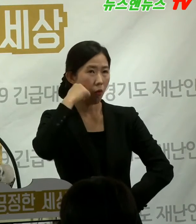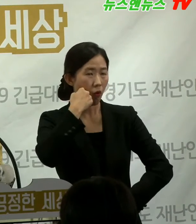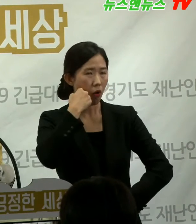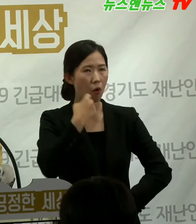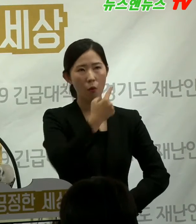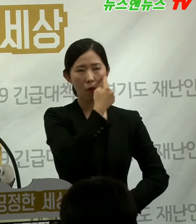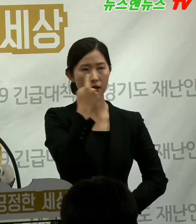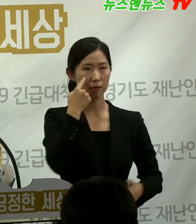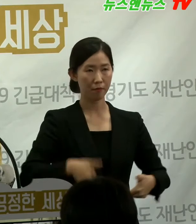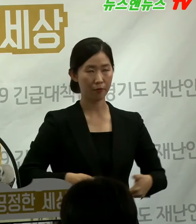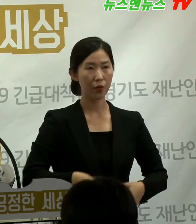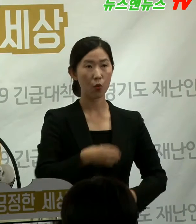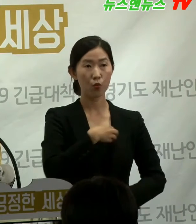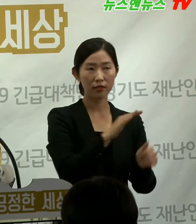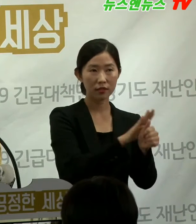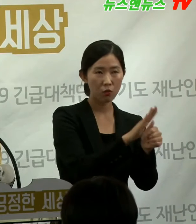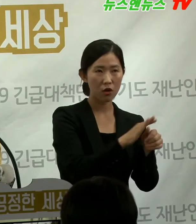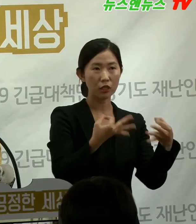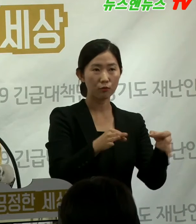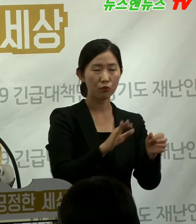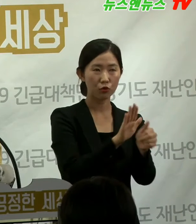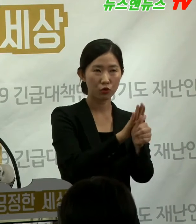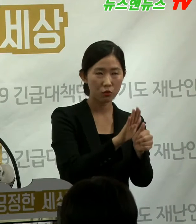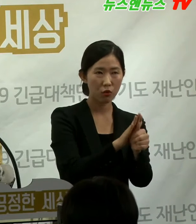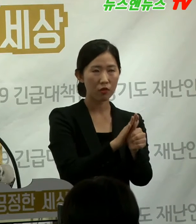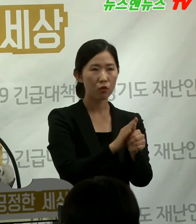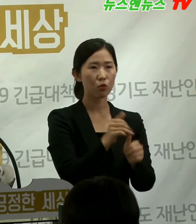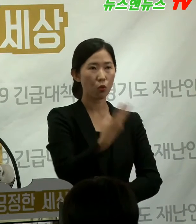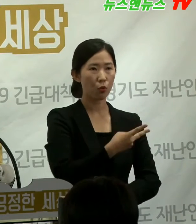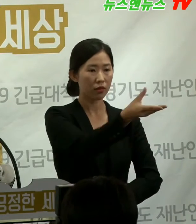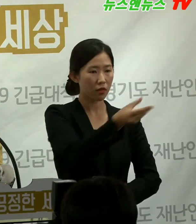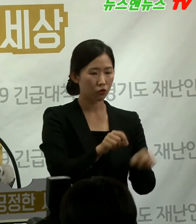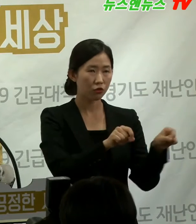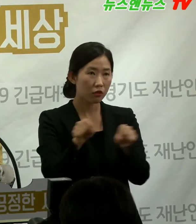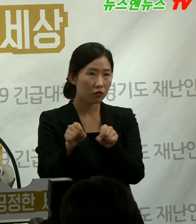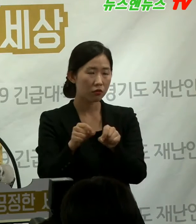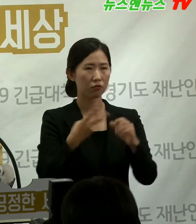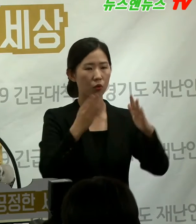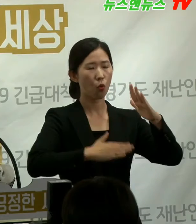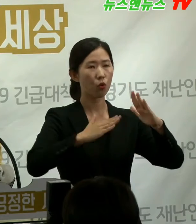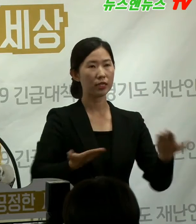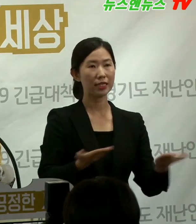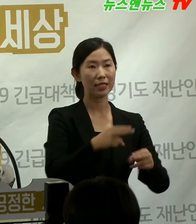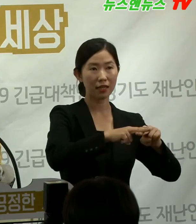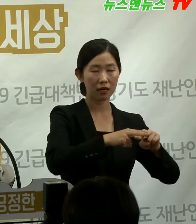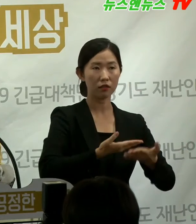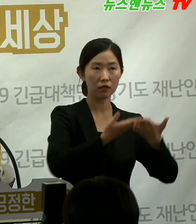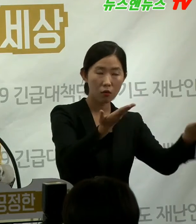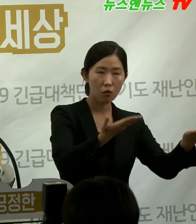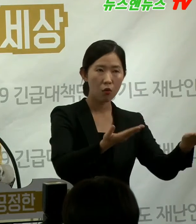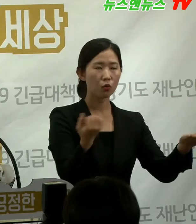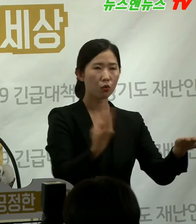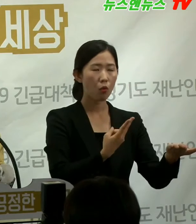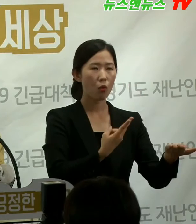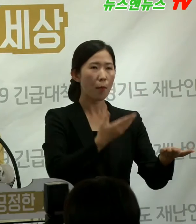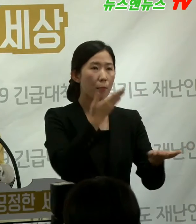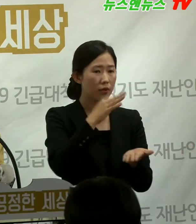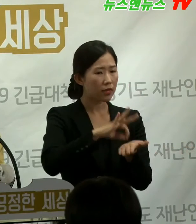금융지원, 대출전쟁, 공적 일자리 제공, 중소기업과 자영업 지원 등 가용 가능한 모든